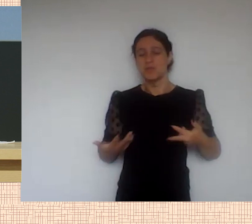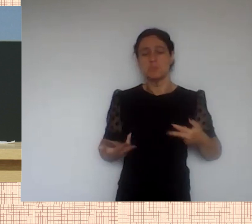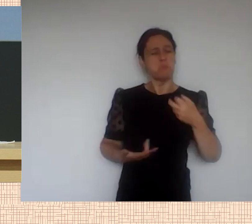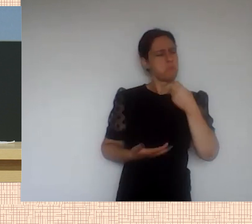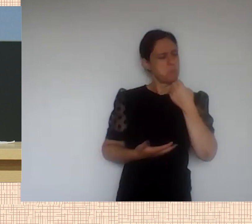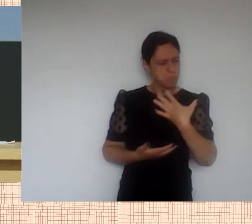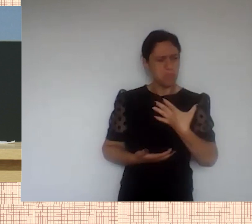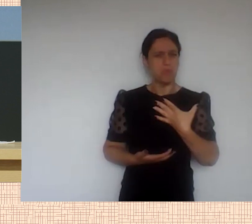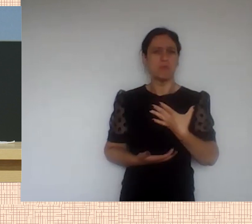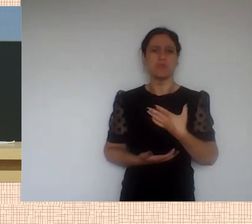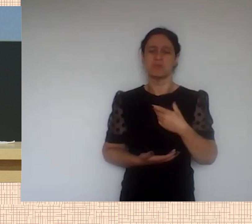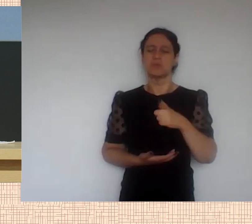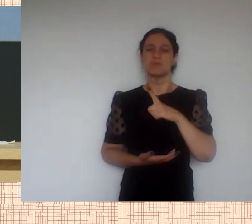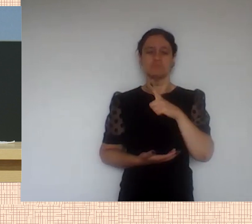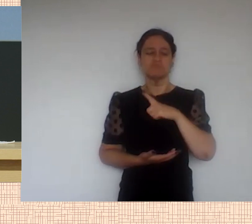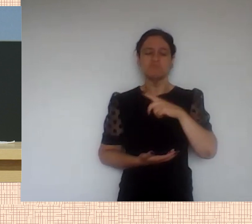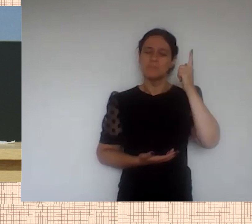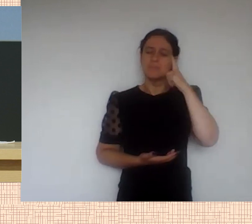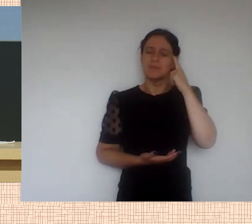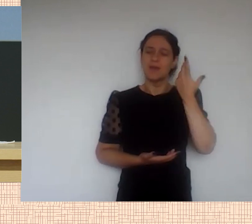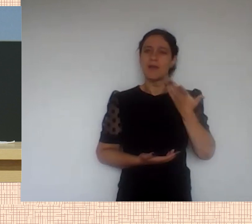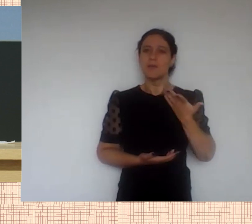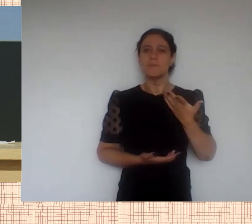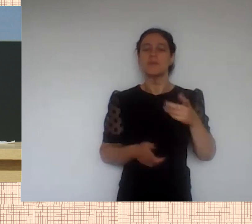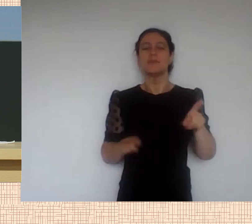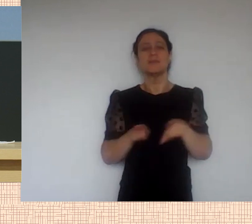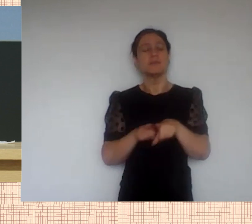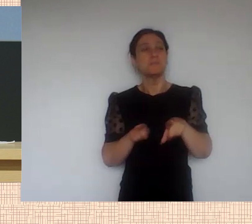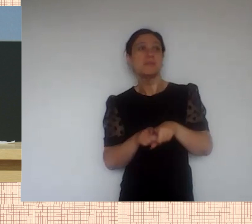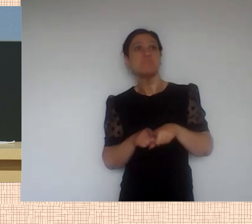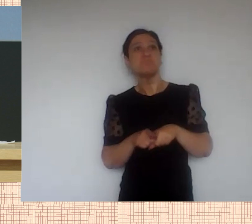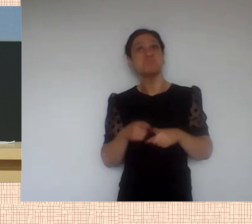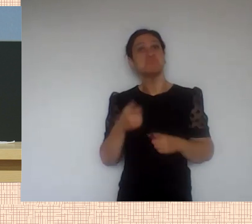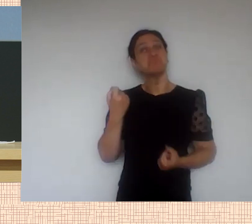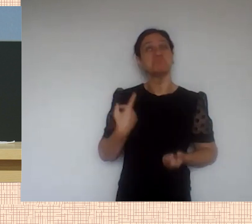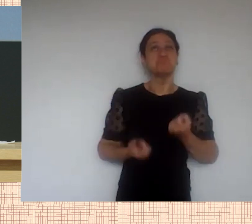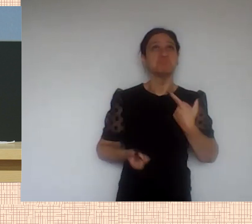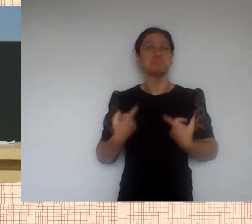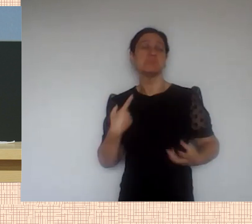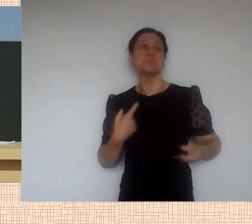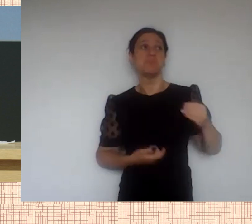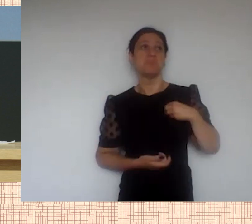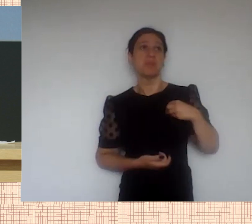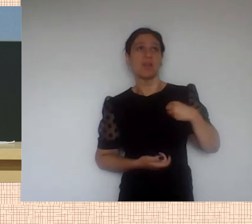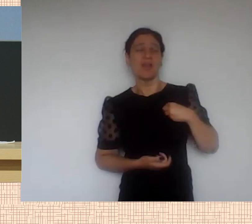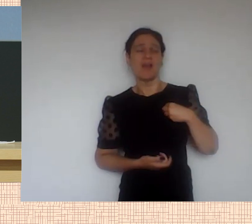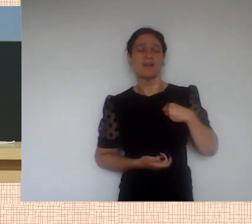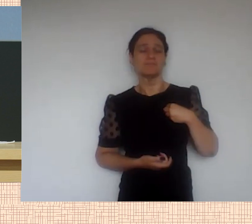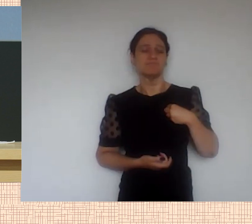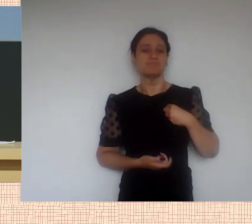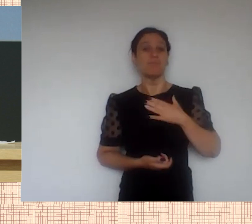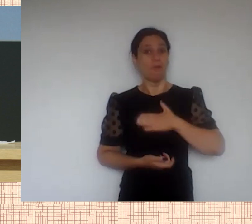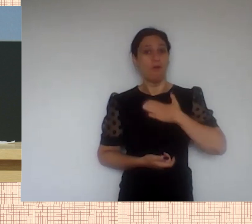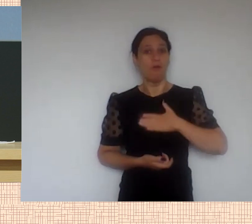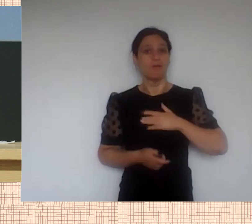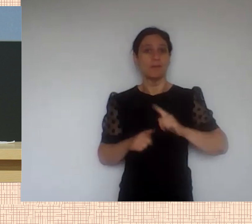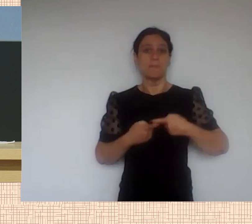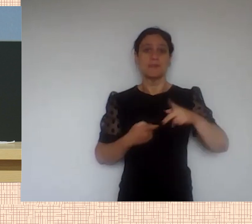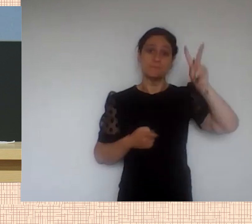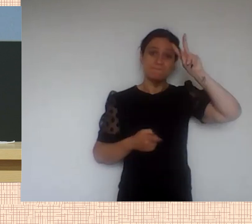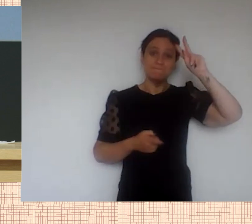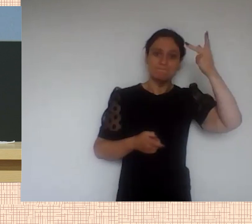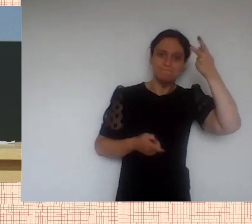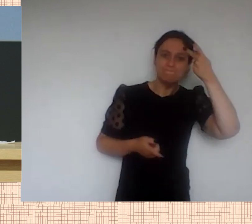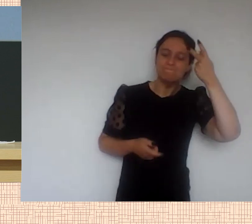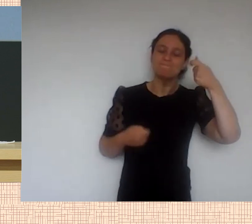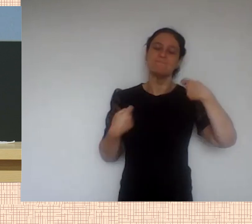conforto, tanta coisa que você tem na sua cabeça, ou até prazeres do pecado. Mas, irmãos, essa mente precisa